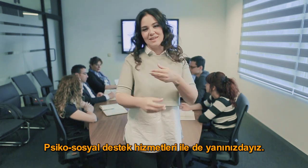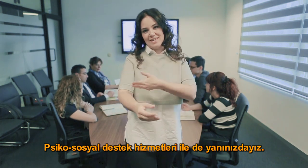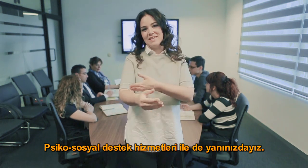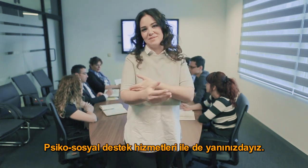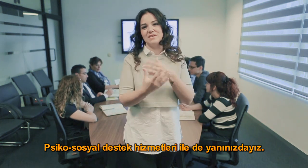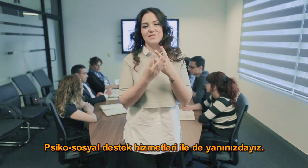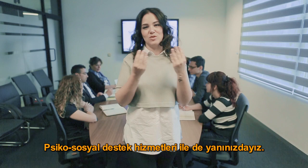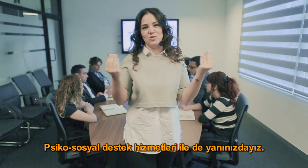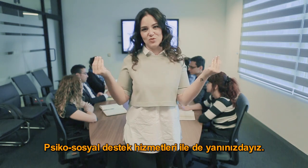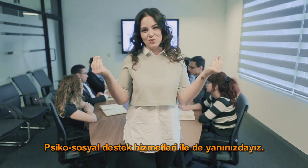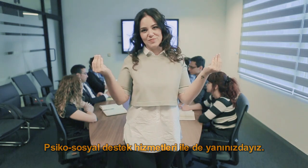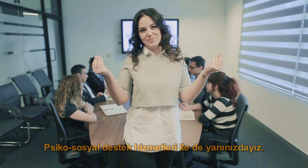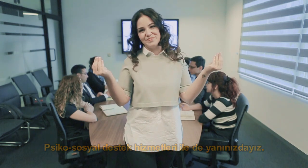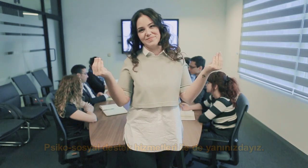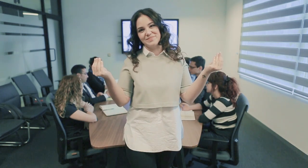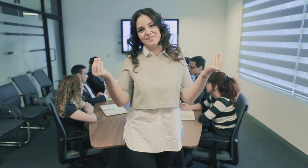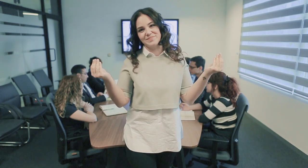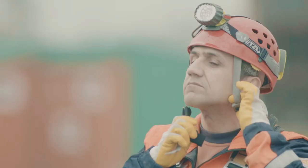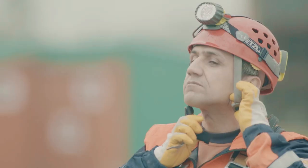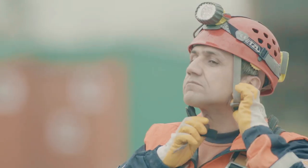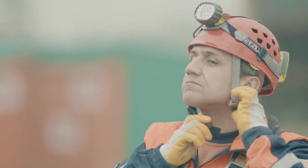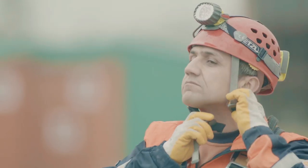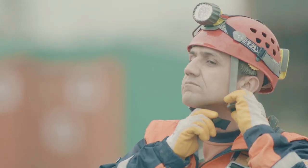Psikososyal destek hizmetleriyle de yanınızdayız.